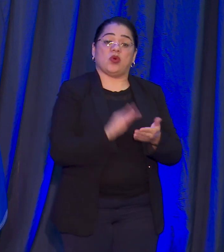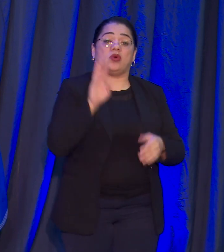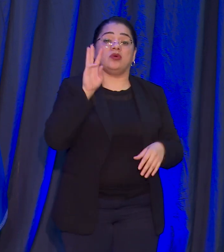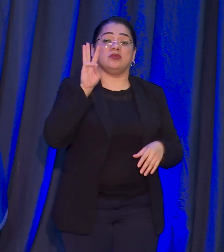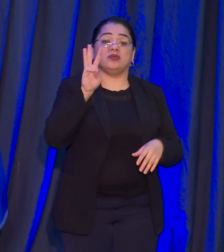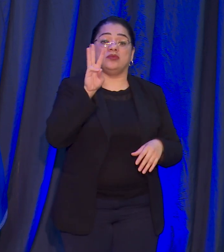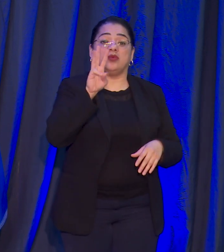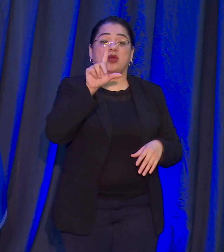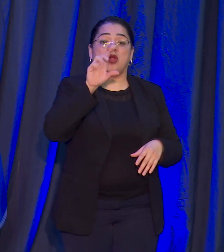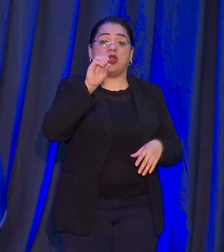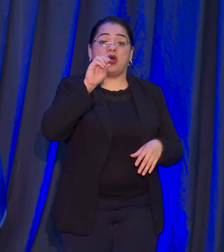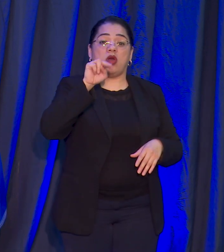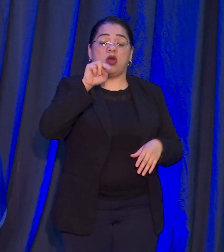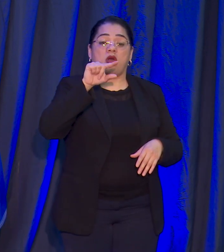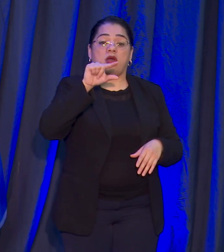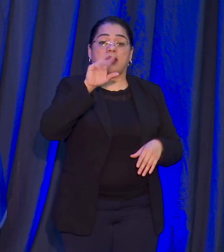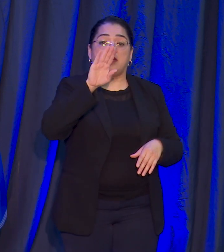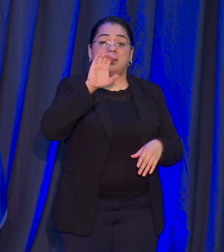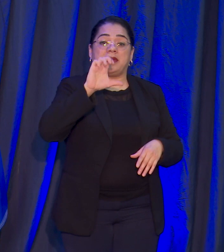www.longbeach.gov